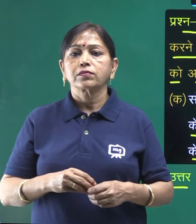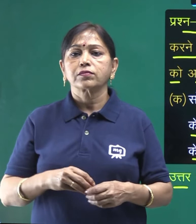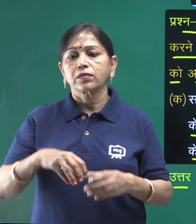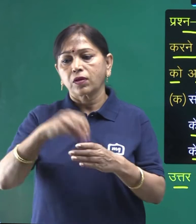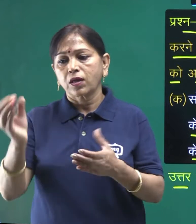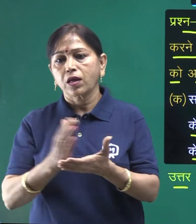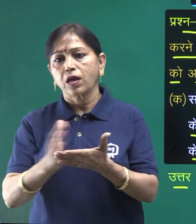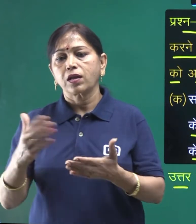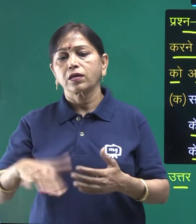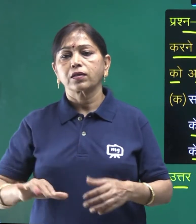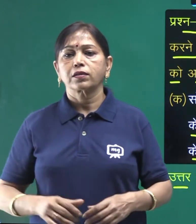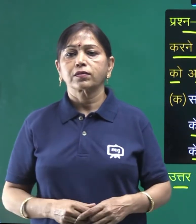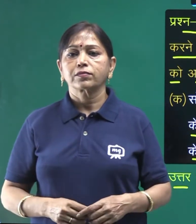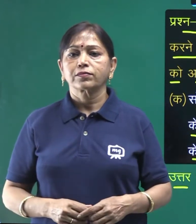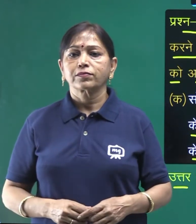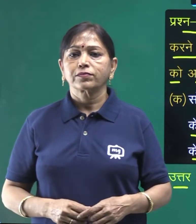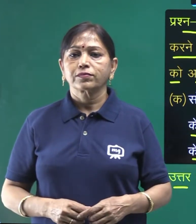अलग करेंगे।